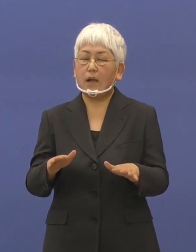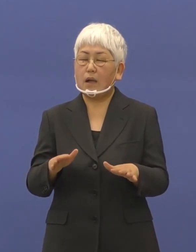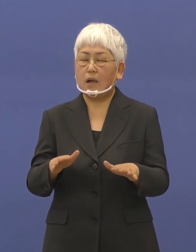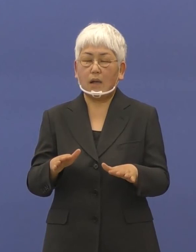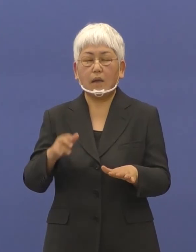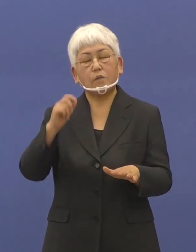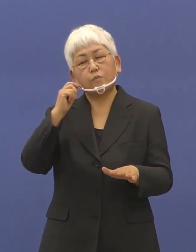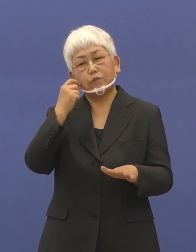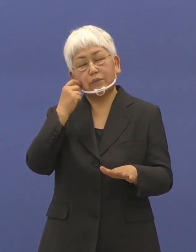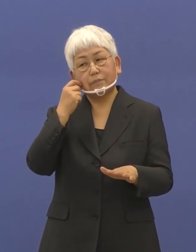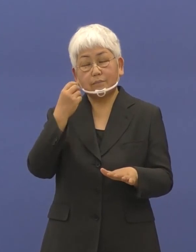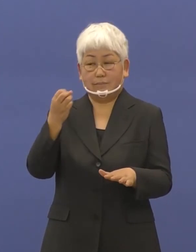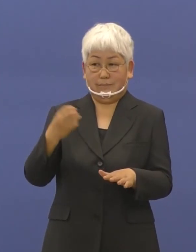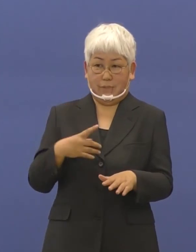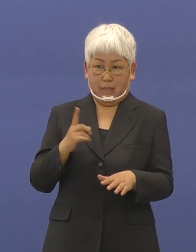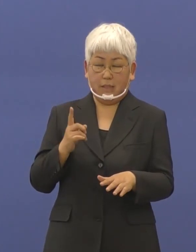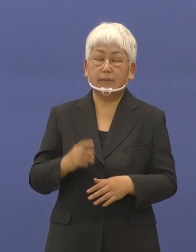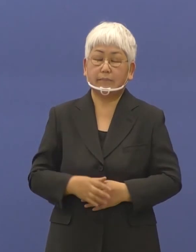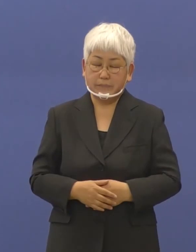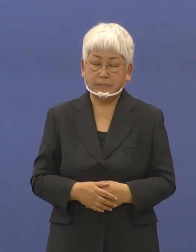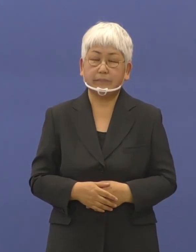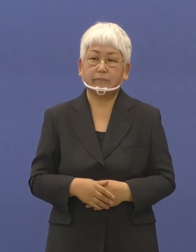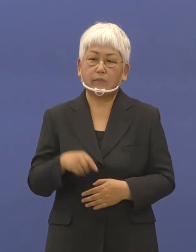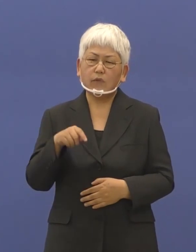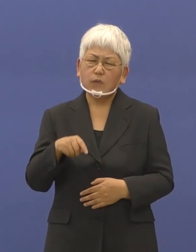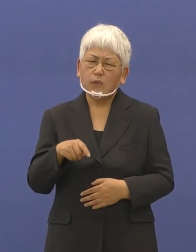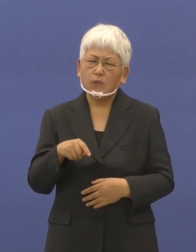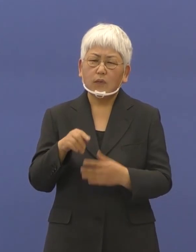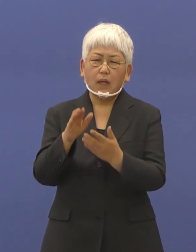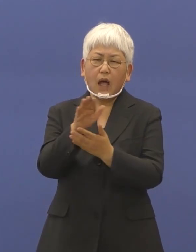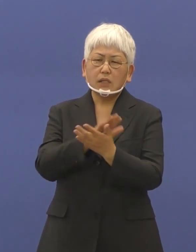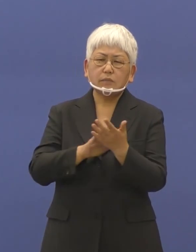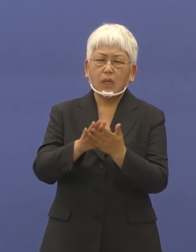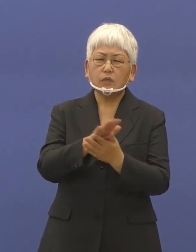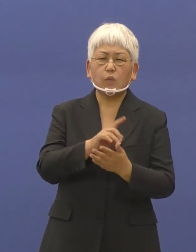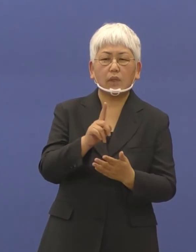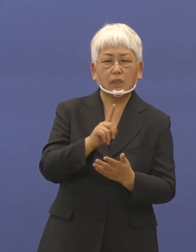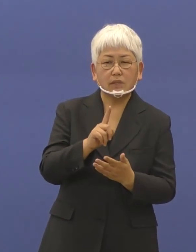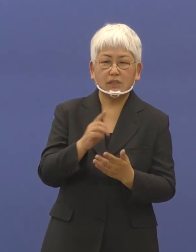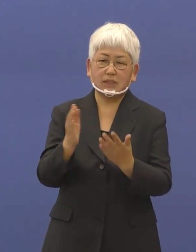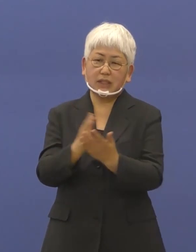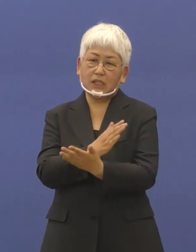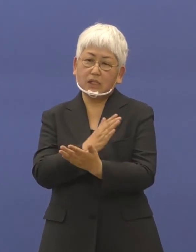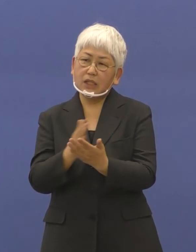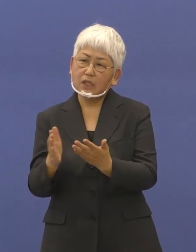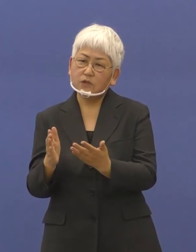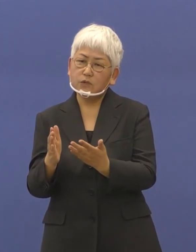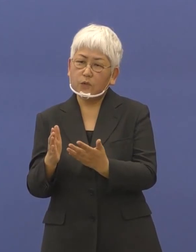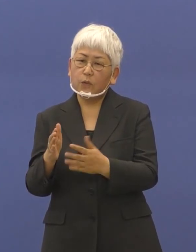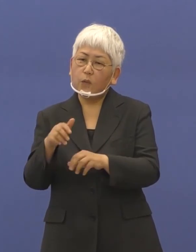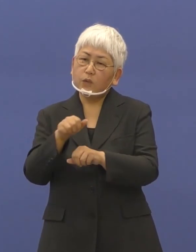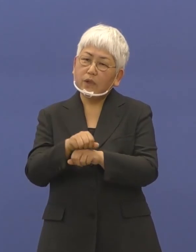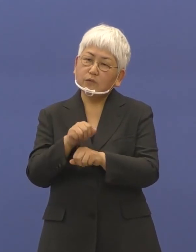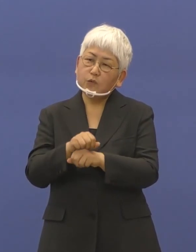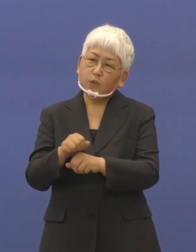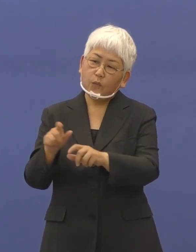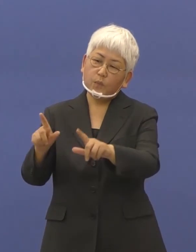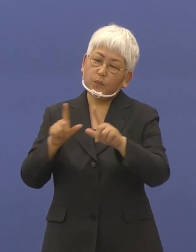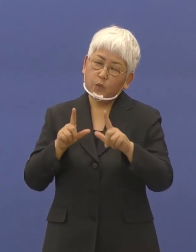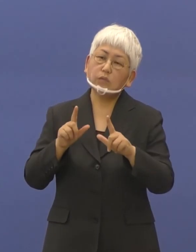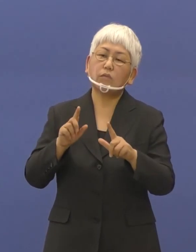ったんですけども、この、どこが曖昧でどういった判断材料がこう提供されれば知事とし